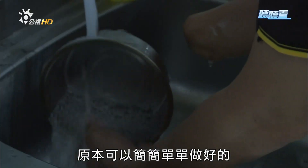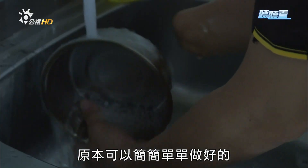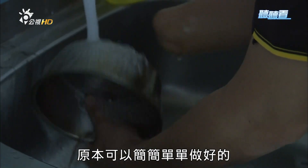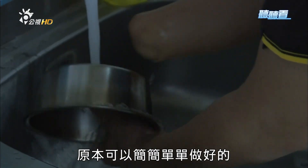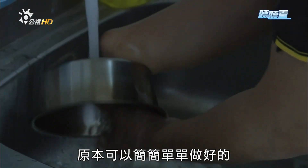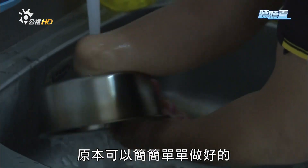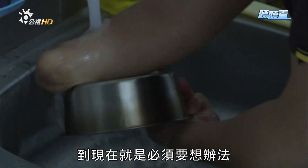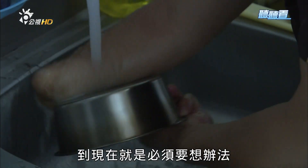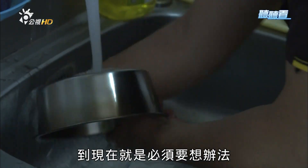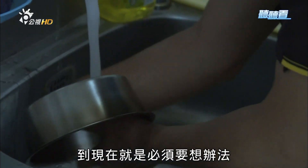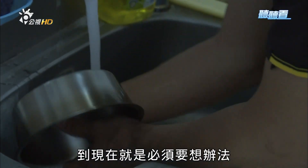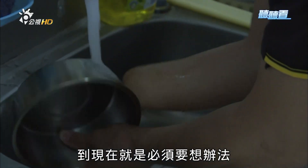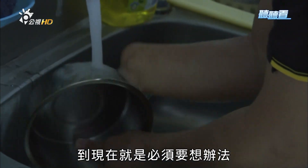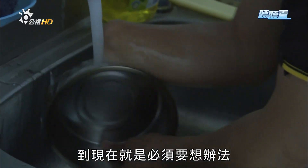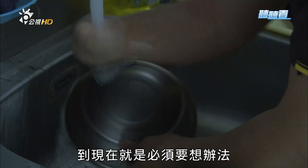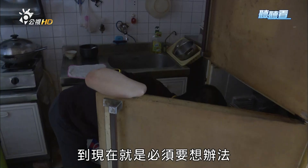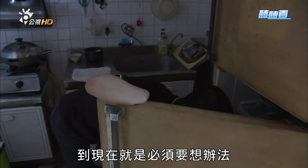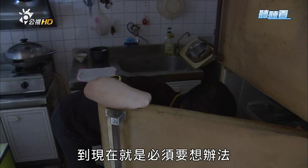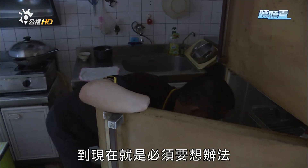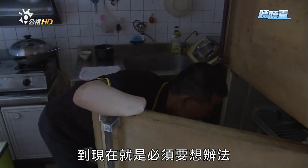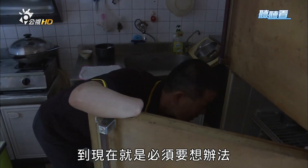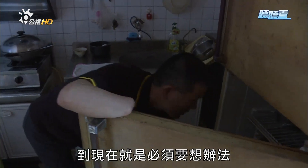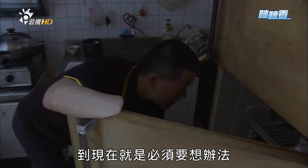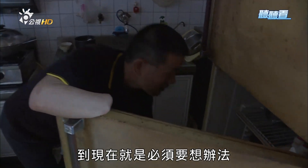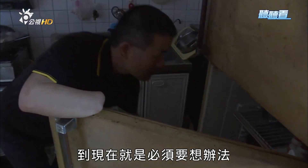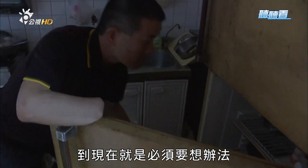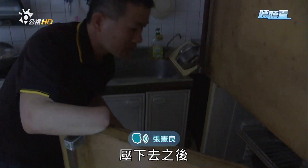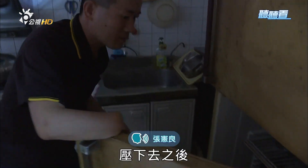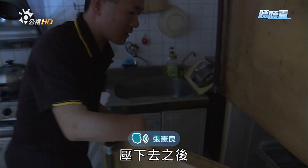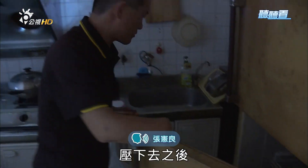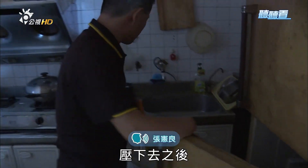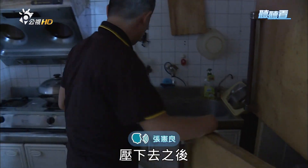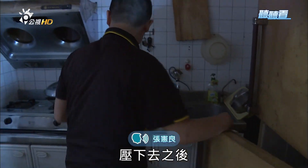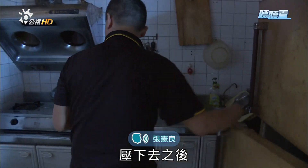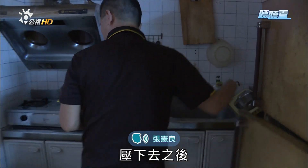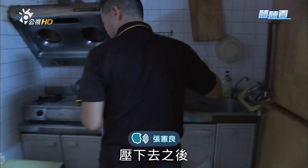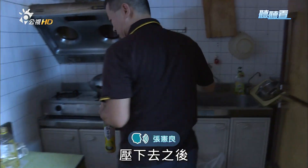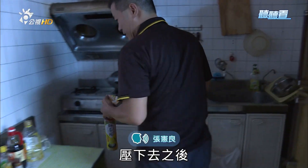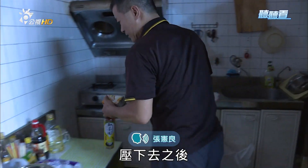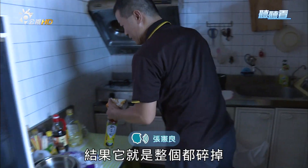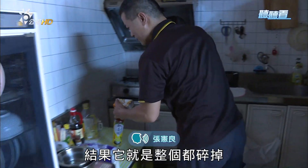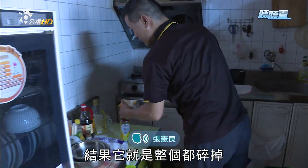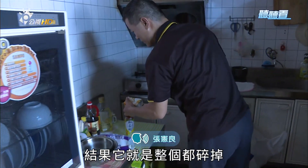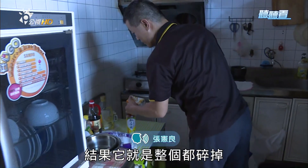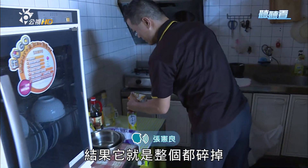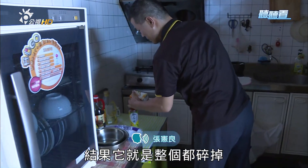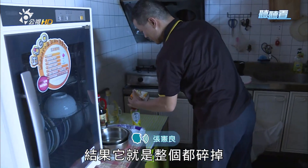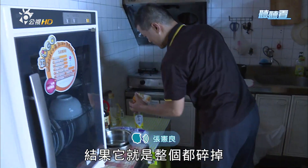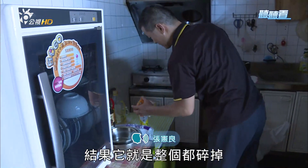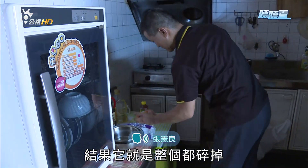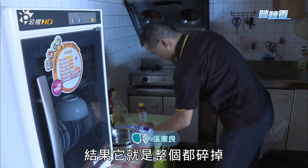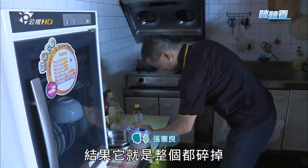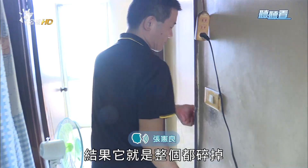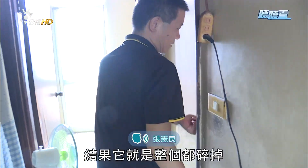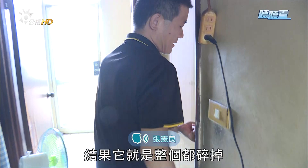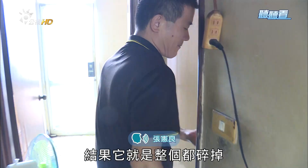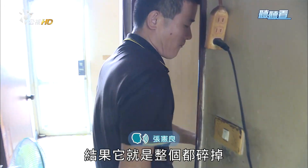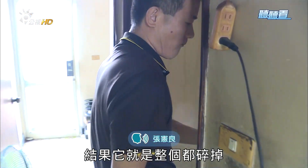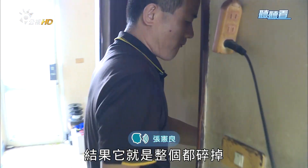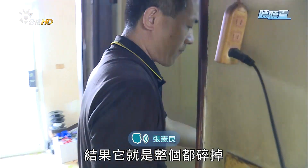的，到现在就是必须要想办法。 啊，压下去之后，结果它就是整个都碎掉，